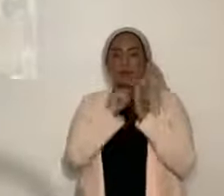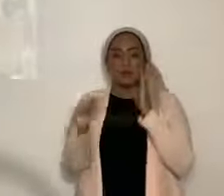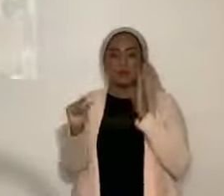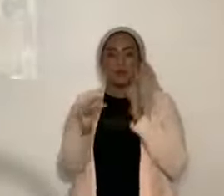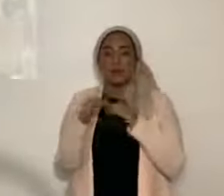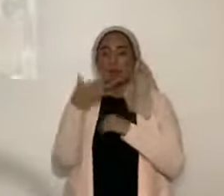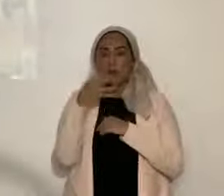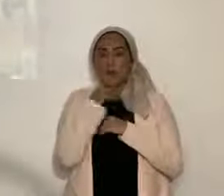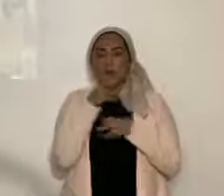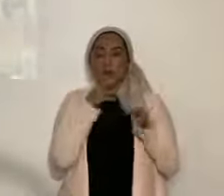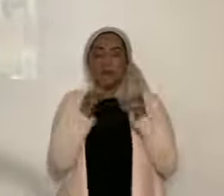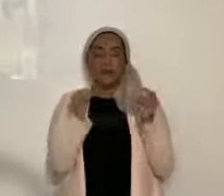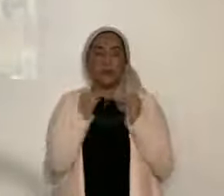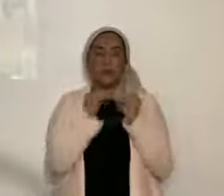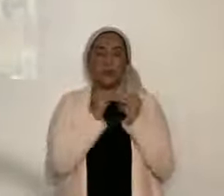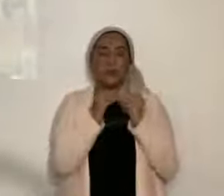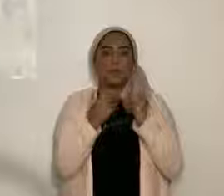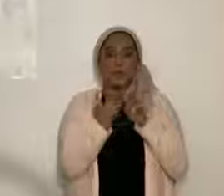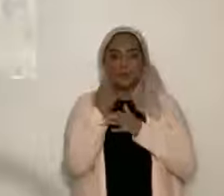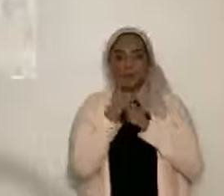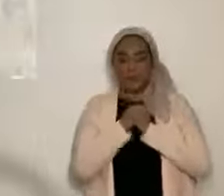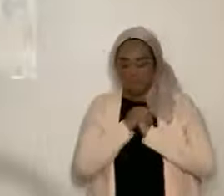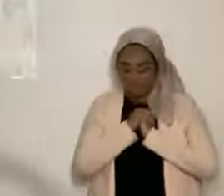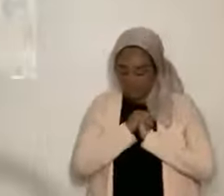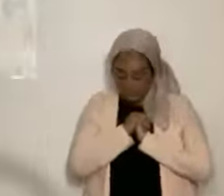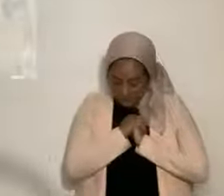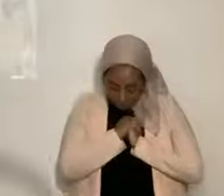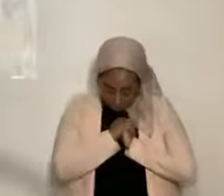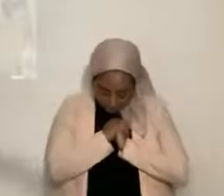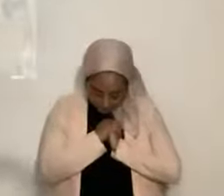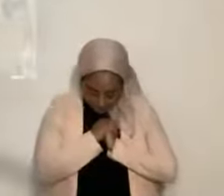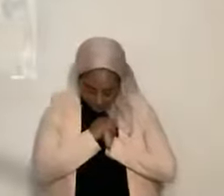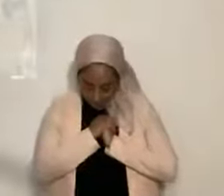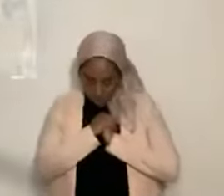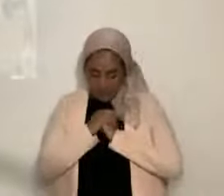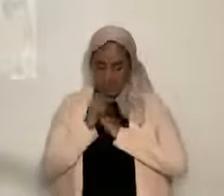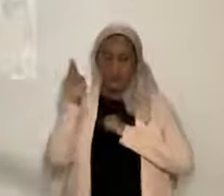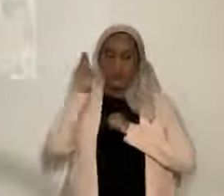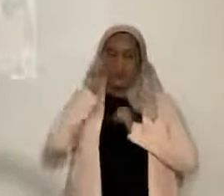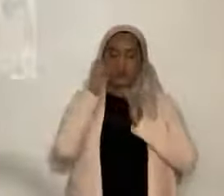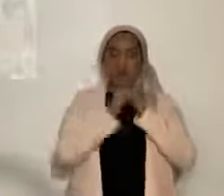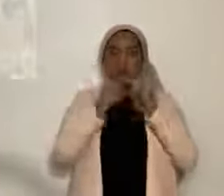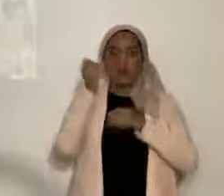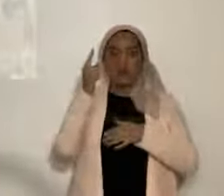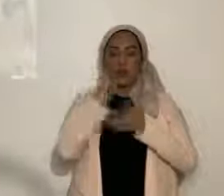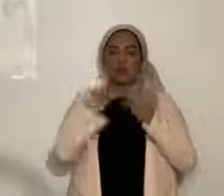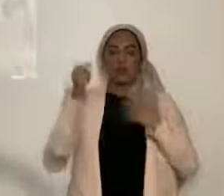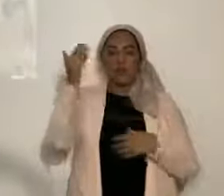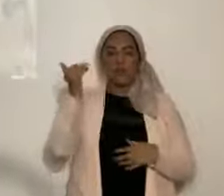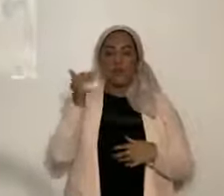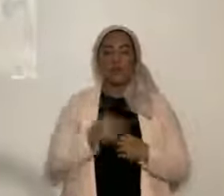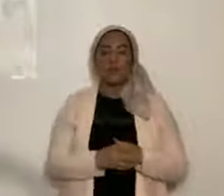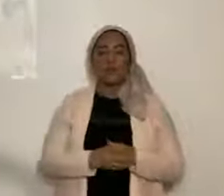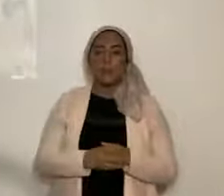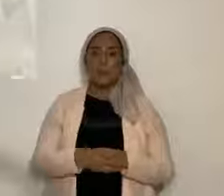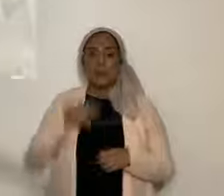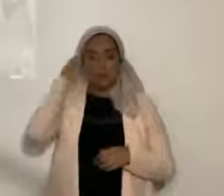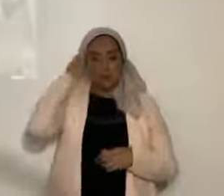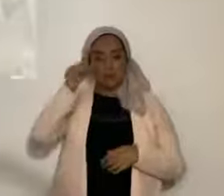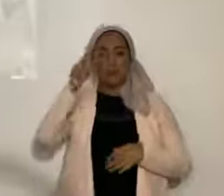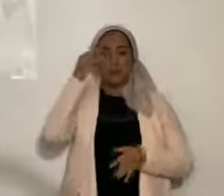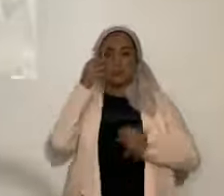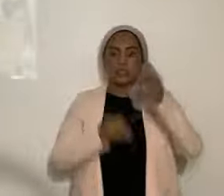porque en breve voy a ministrar otras cosas. Entonces, Apocalipsis 11:15 es para